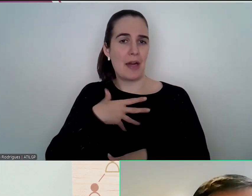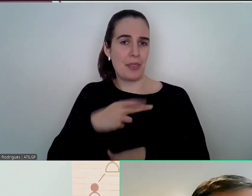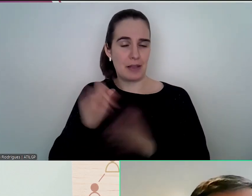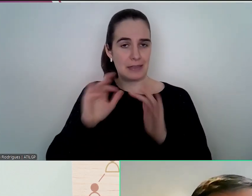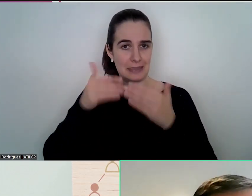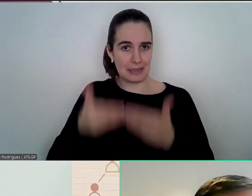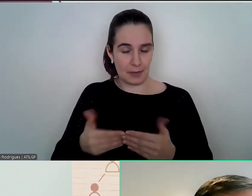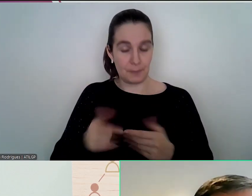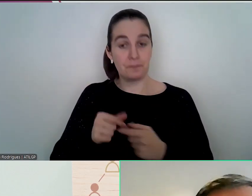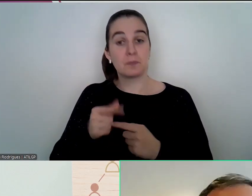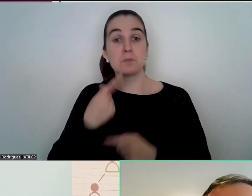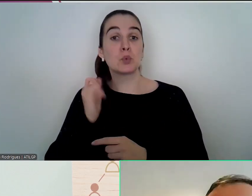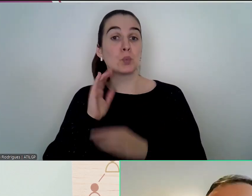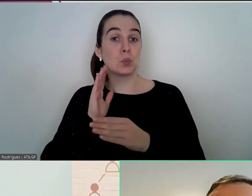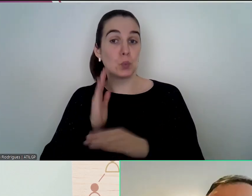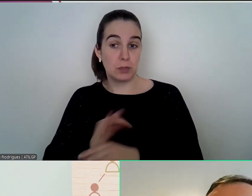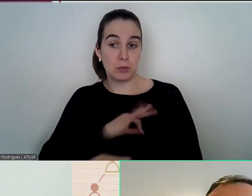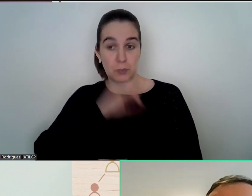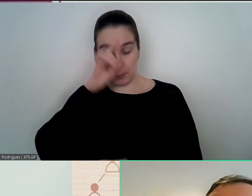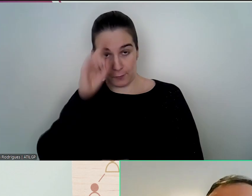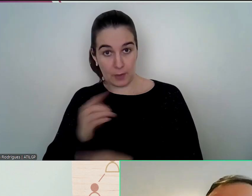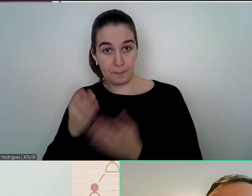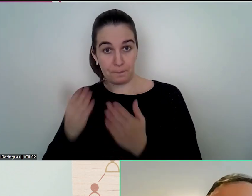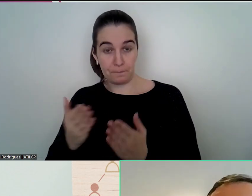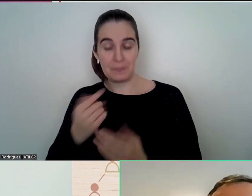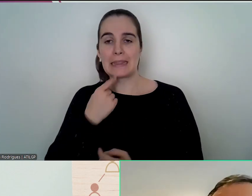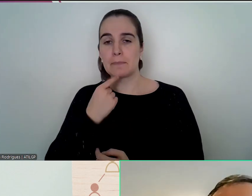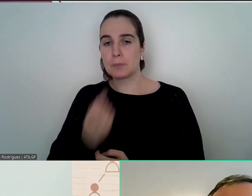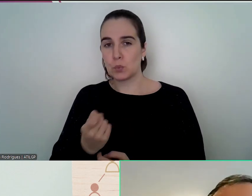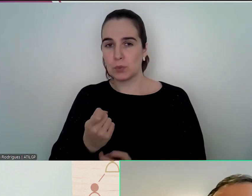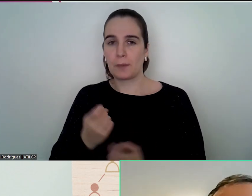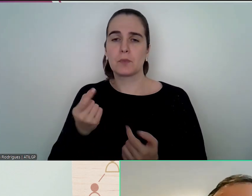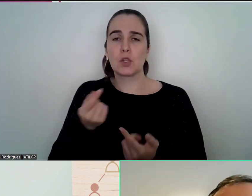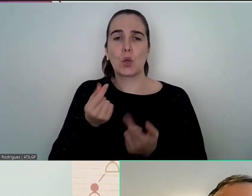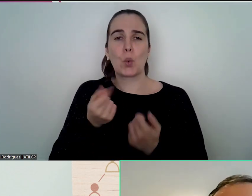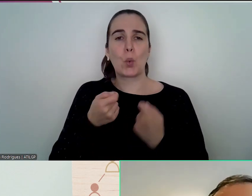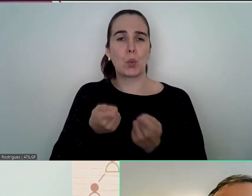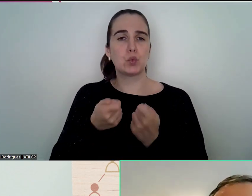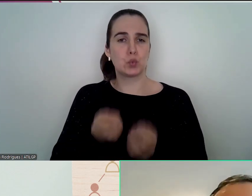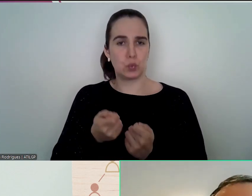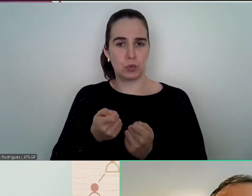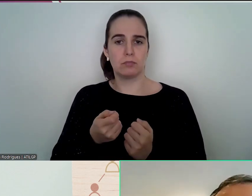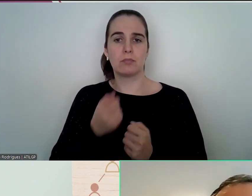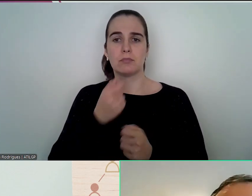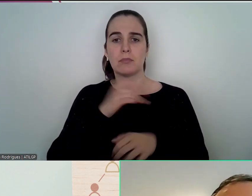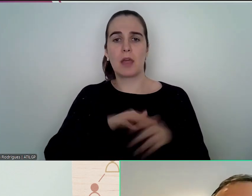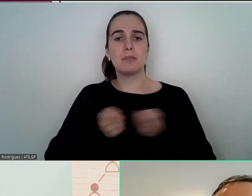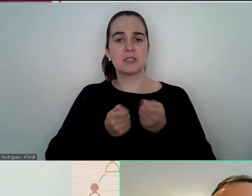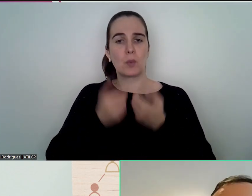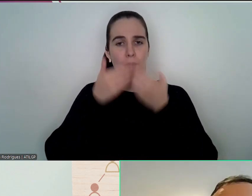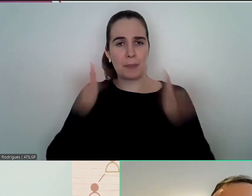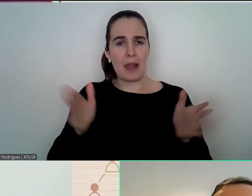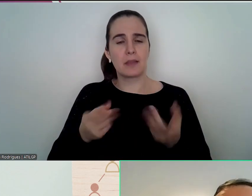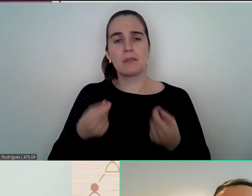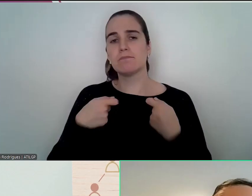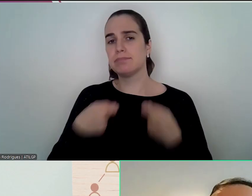Bom, a última questão, Sra. Professora, que nos é colocada tem que ver com o custo ou os custos da administração aberta, não é?